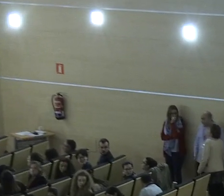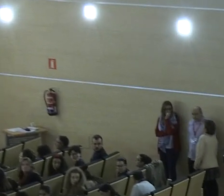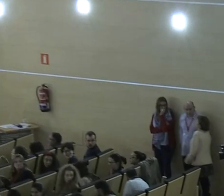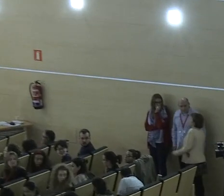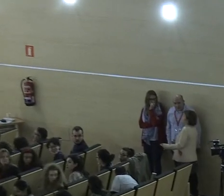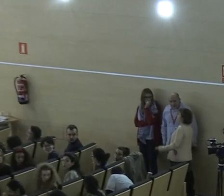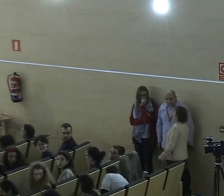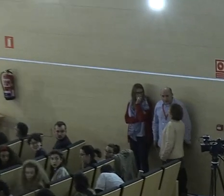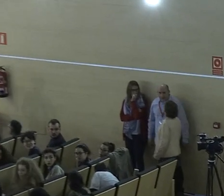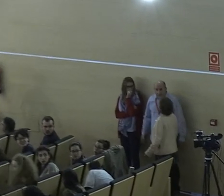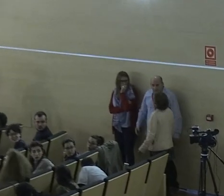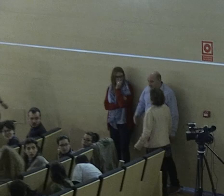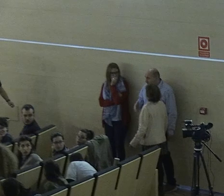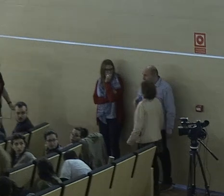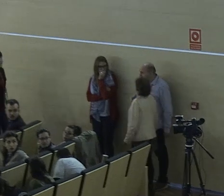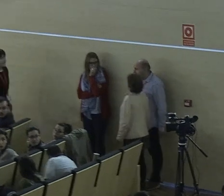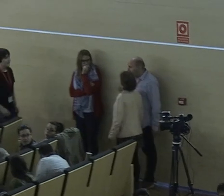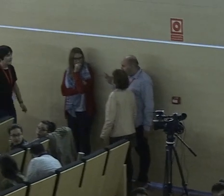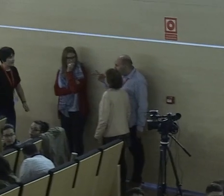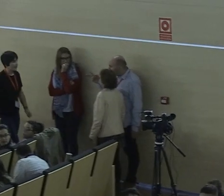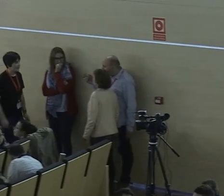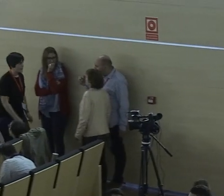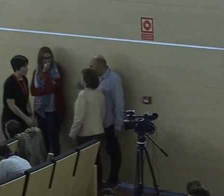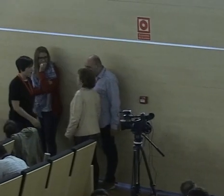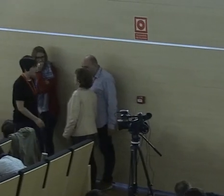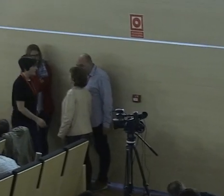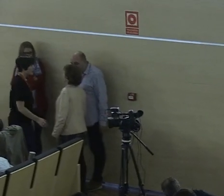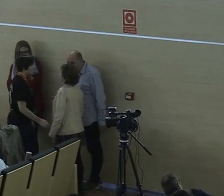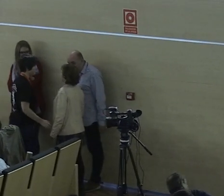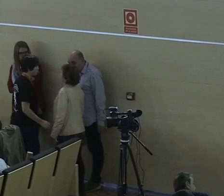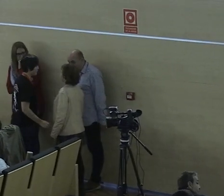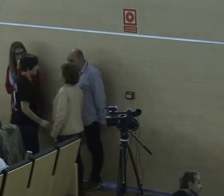Vengo del PM3 en Barcelona, un placer. Entonces,